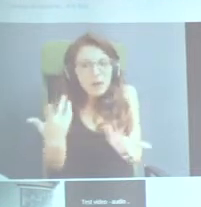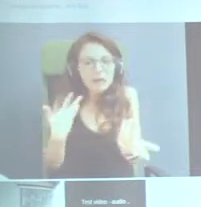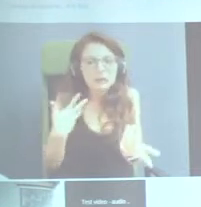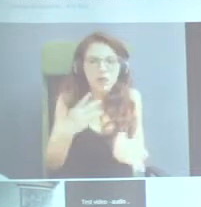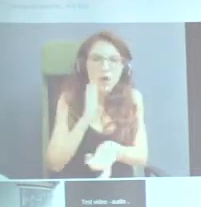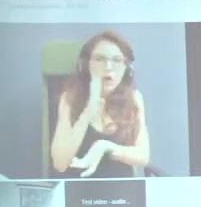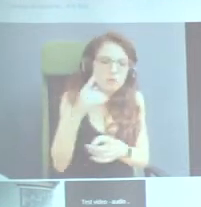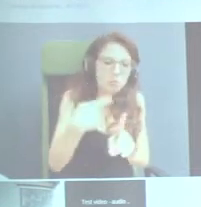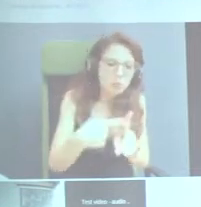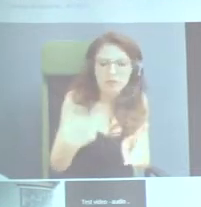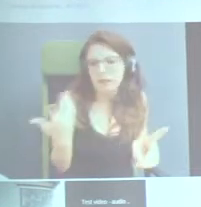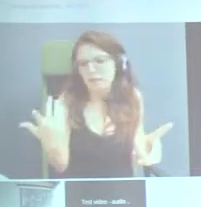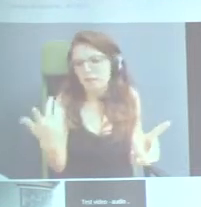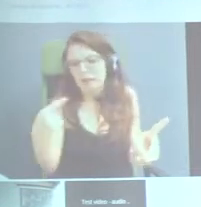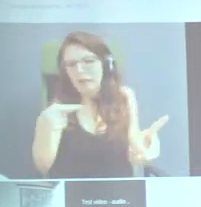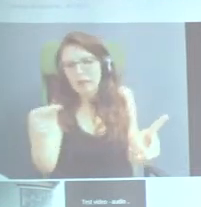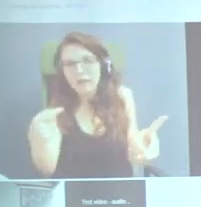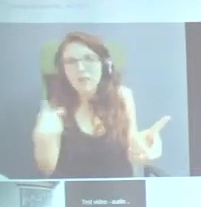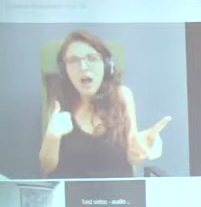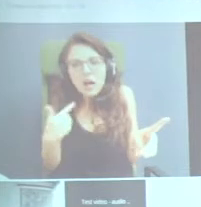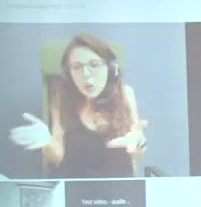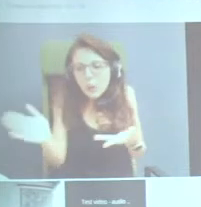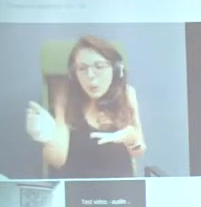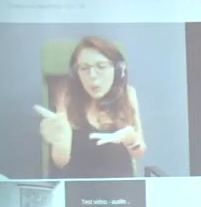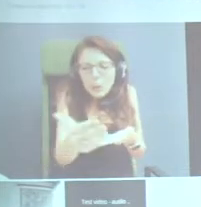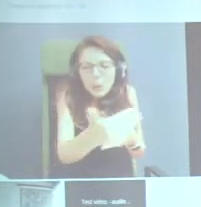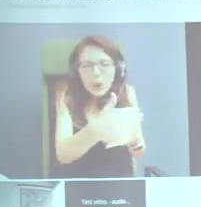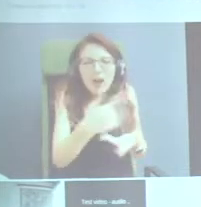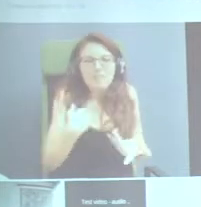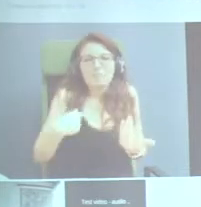me il risultato è stato positivissimo perché da